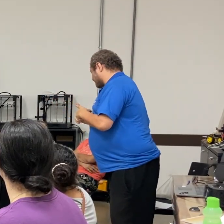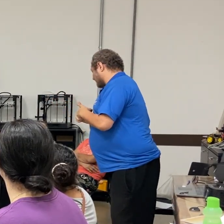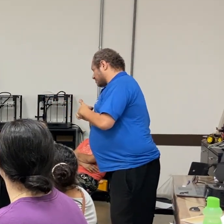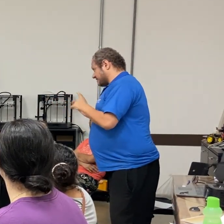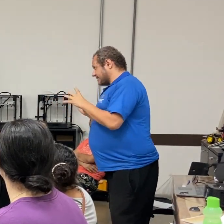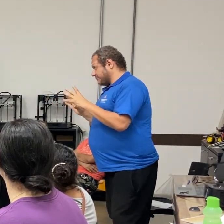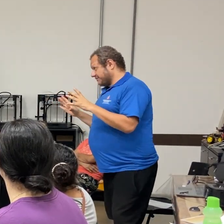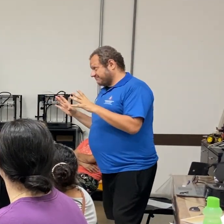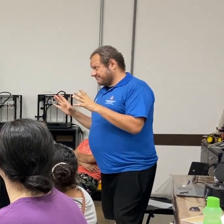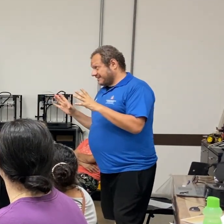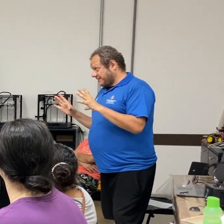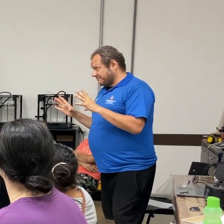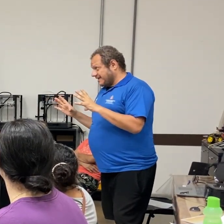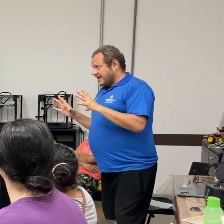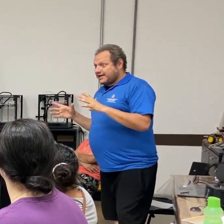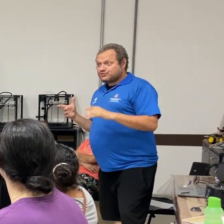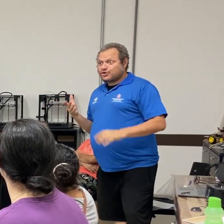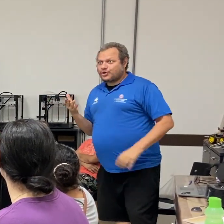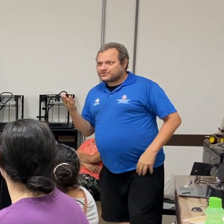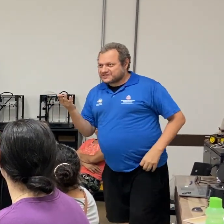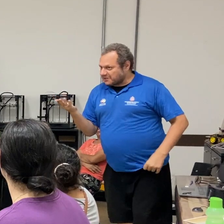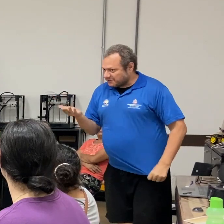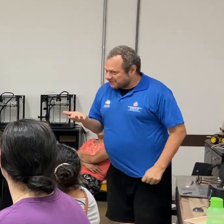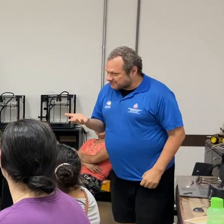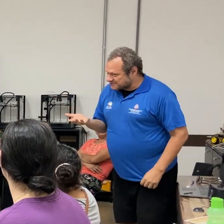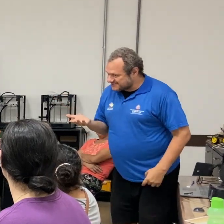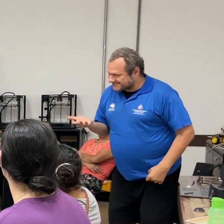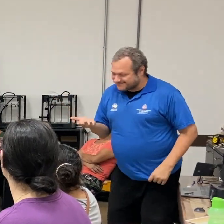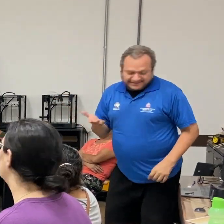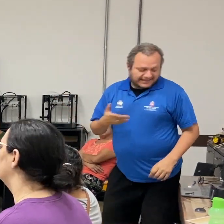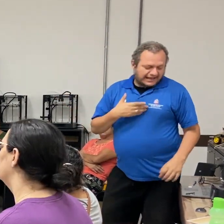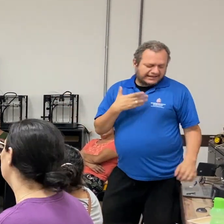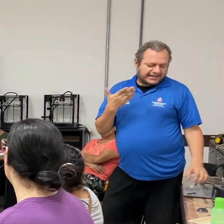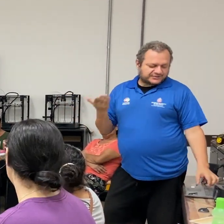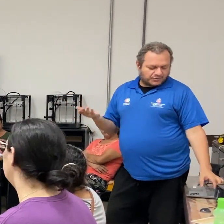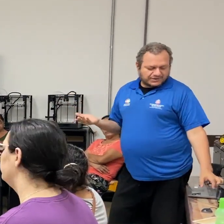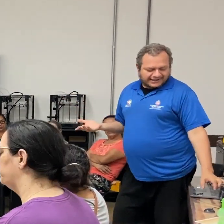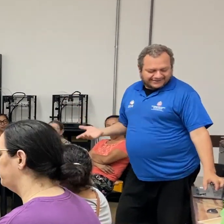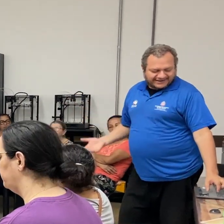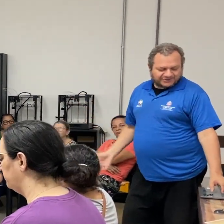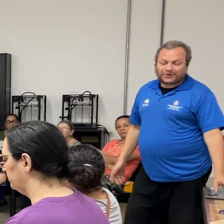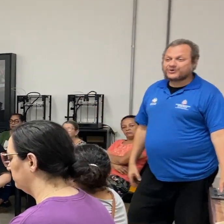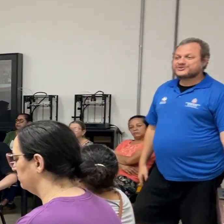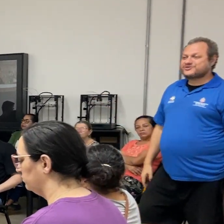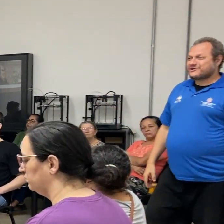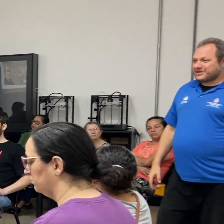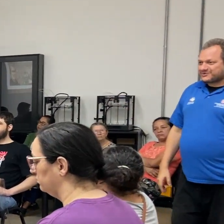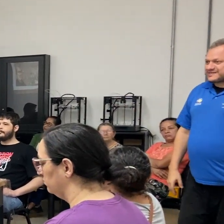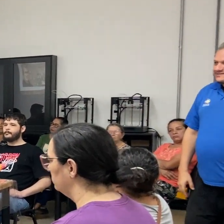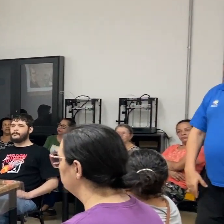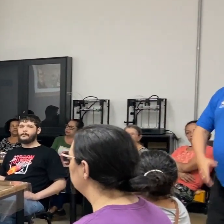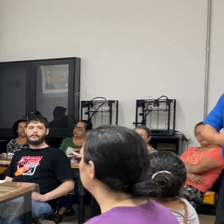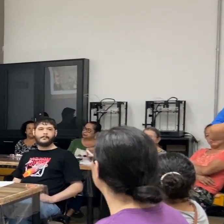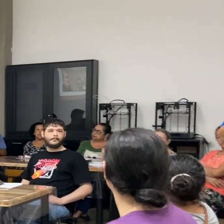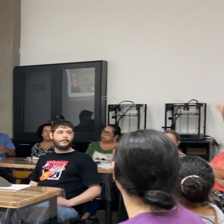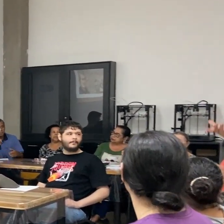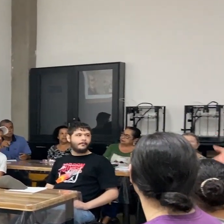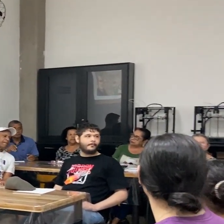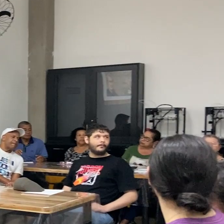que a gente sabe, né? Eram todos que eram ricos? Aliás, nunca, nem todos foram ricos assim. As desigualdades